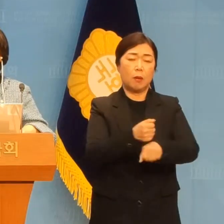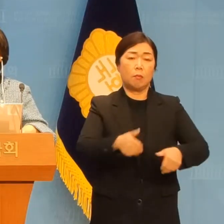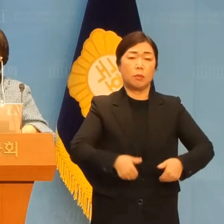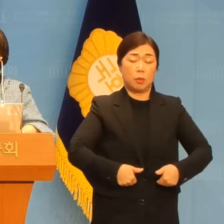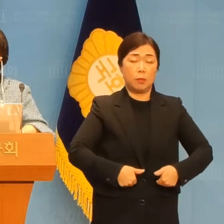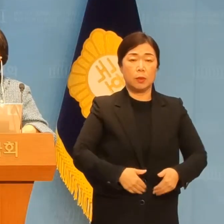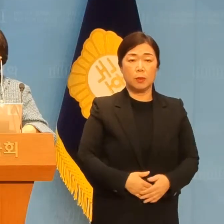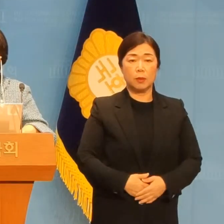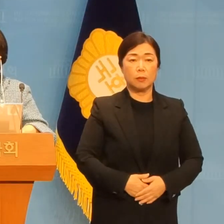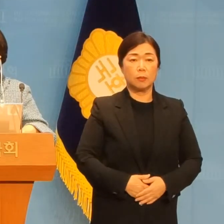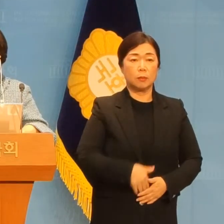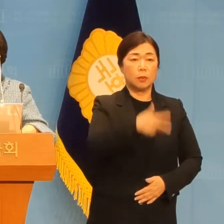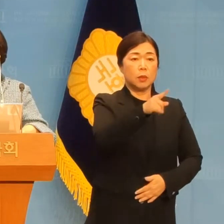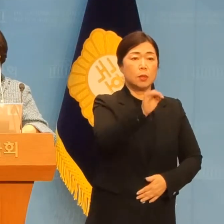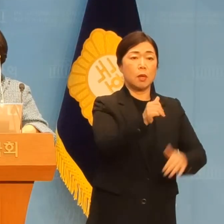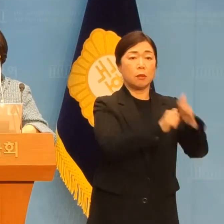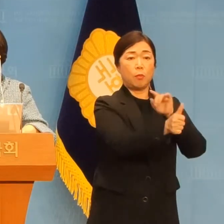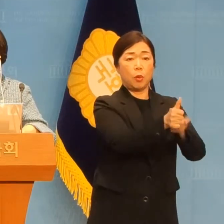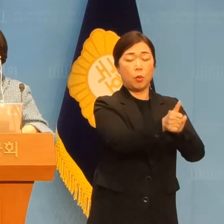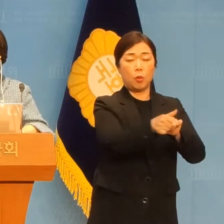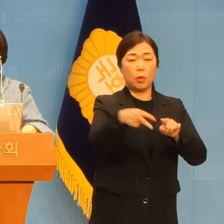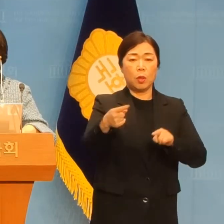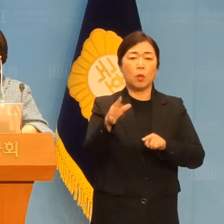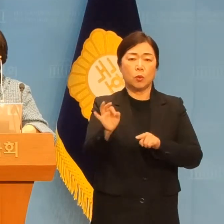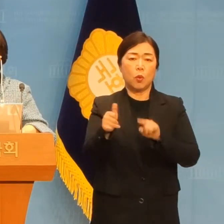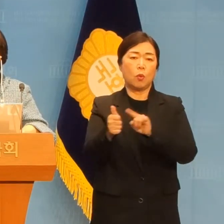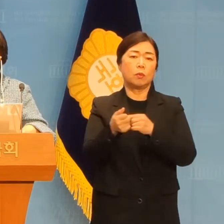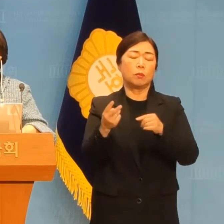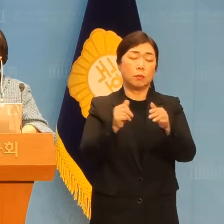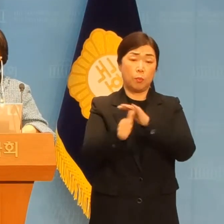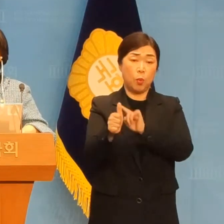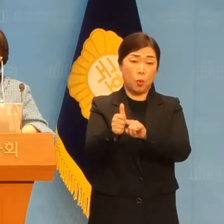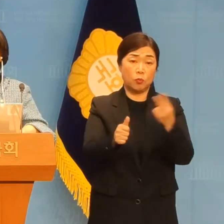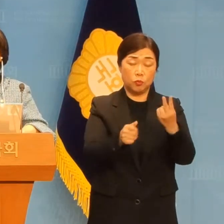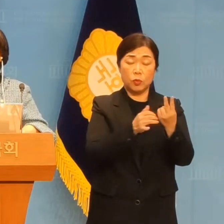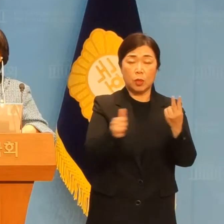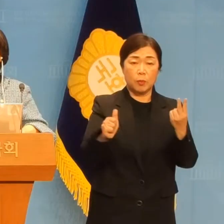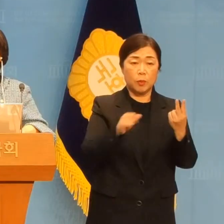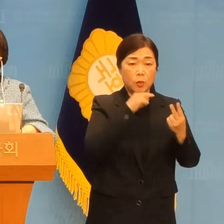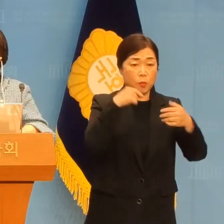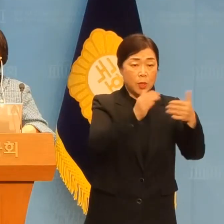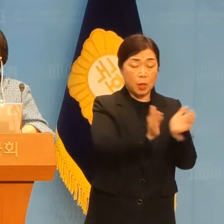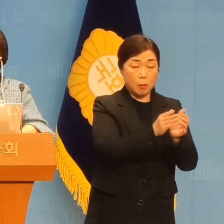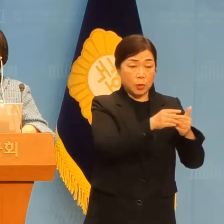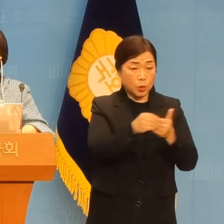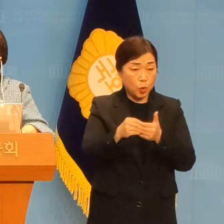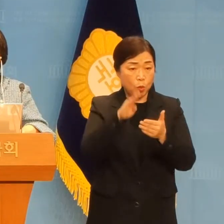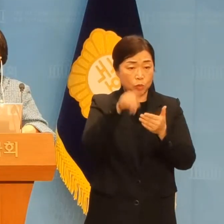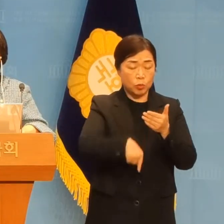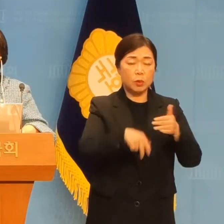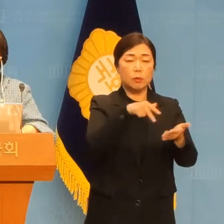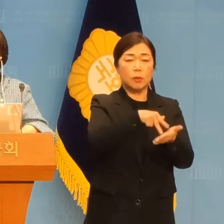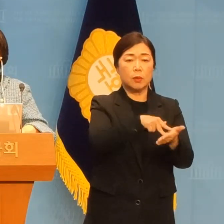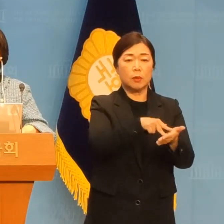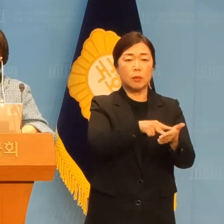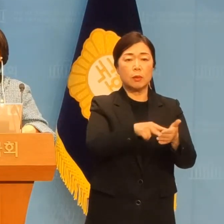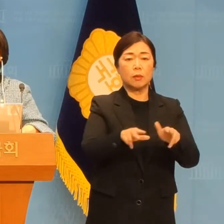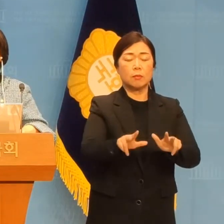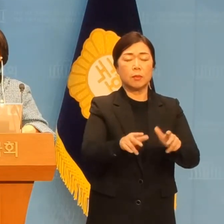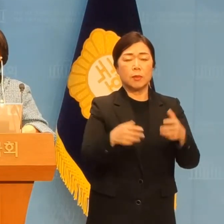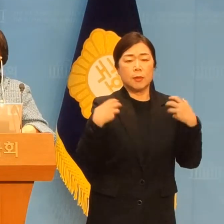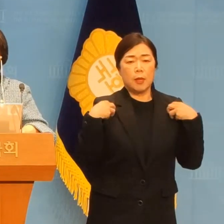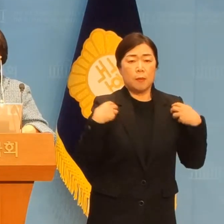장동혁 대표와 송원석 원내대표 등 국민의힘 지도부는 더 이상